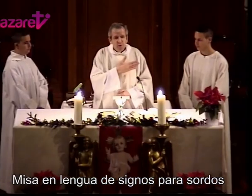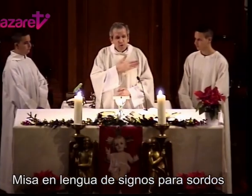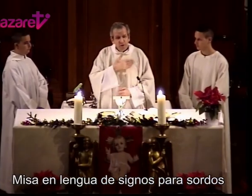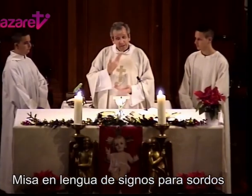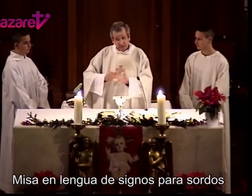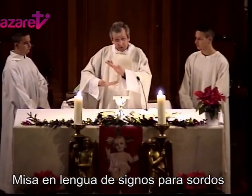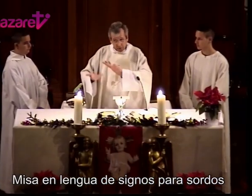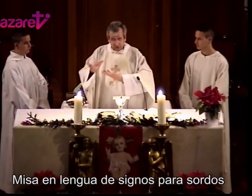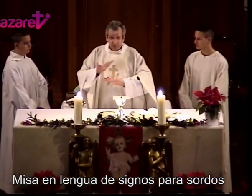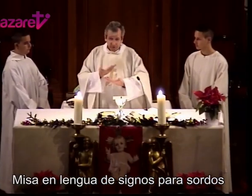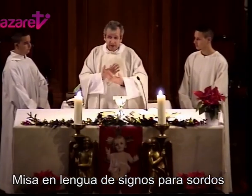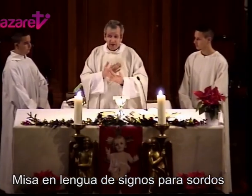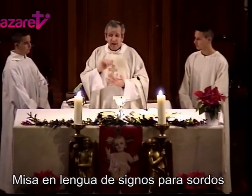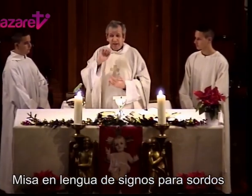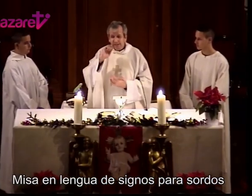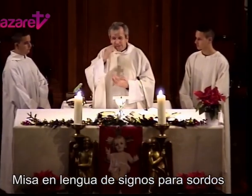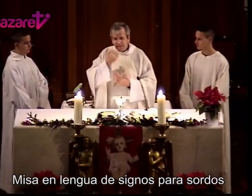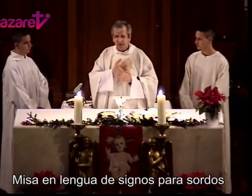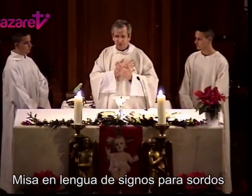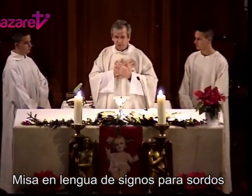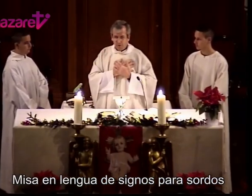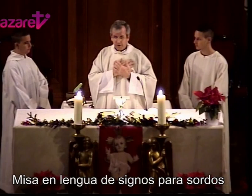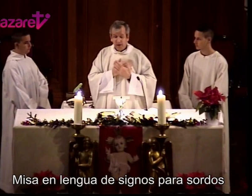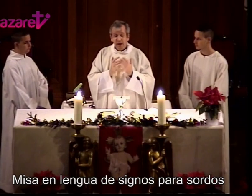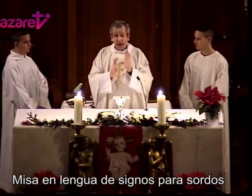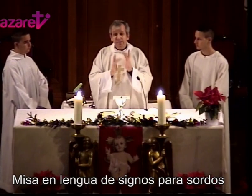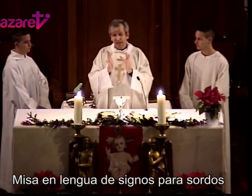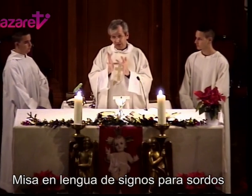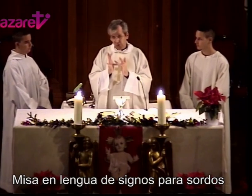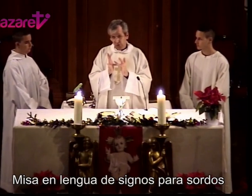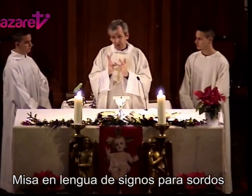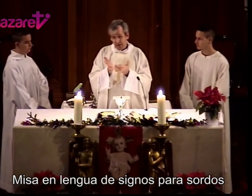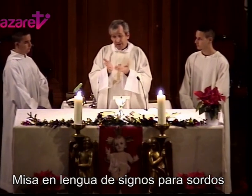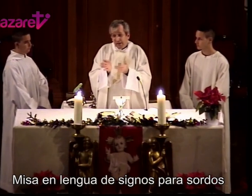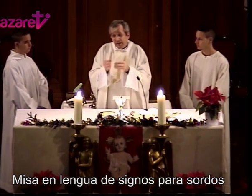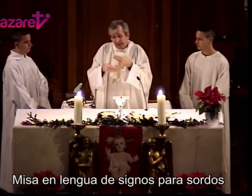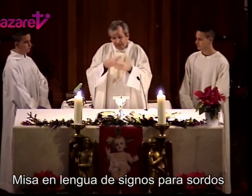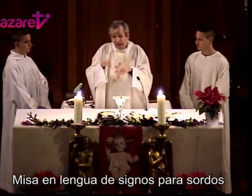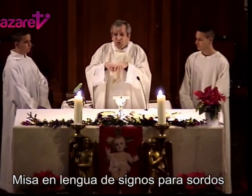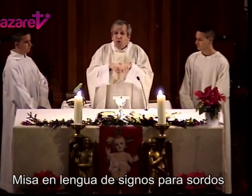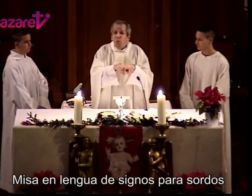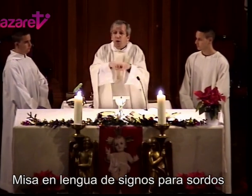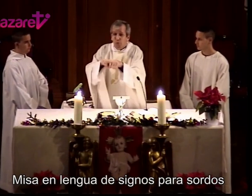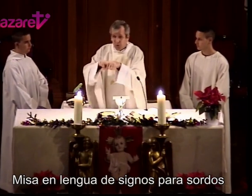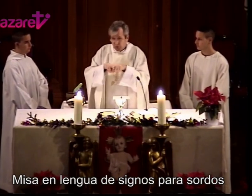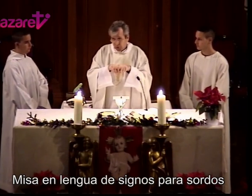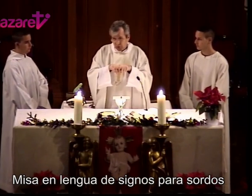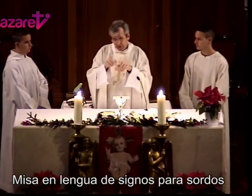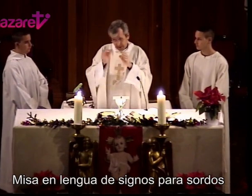Con el deseo de corresponder a ese misterio de amor, a ese Jesús que se ha hecho igual como nosotros,